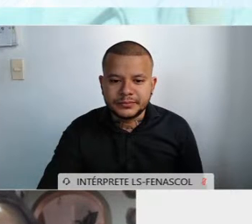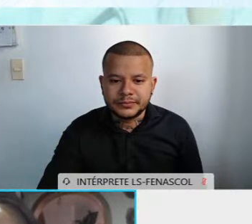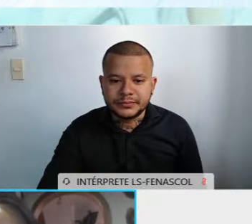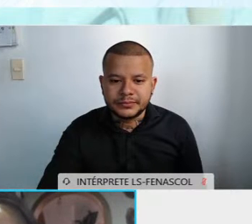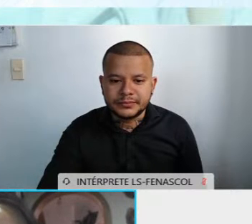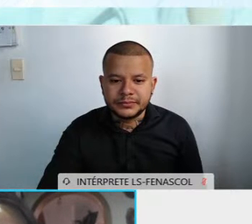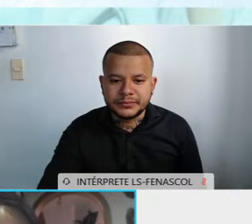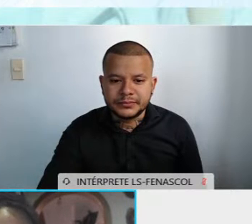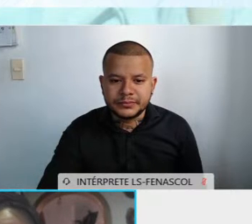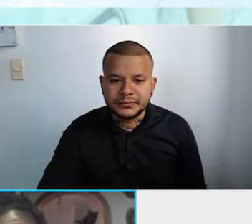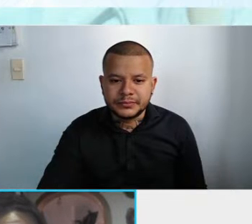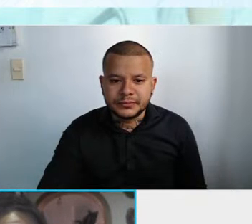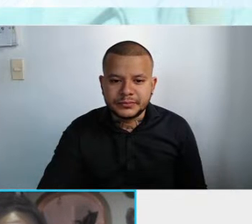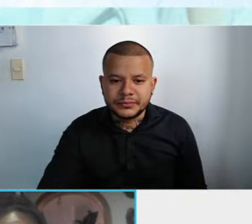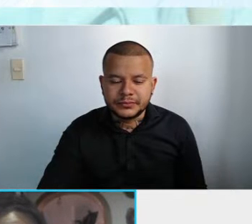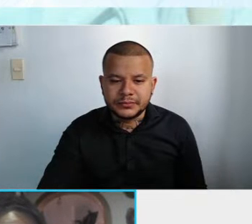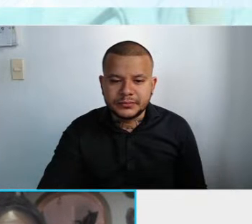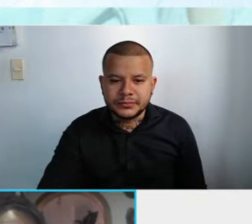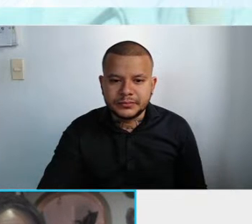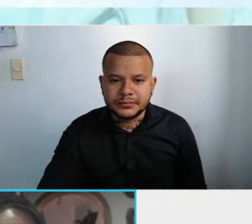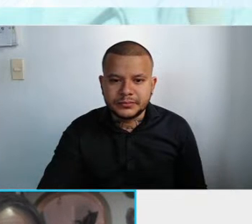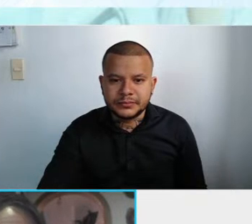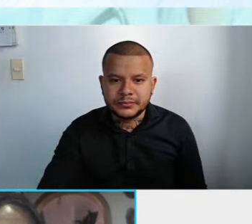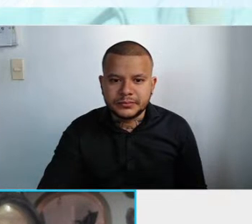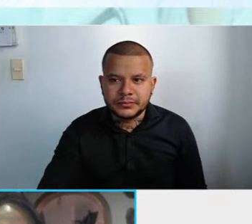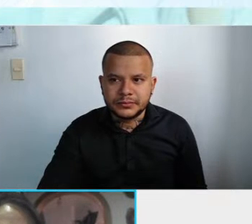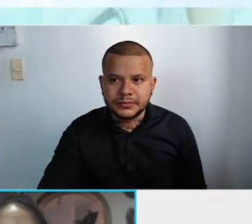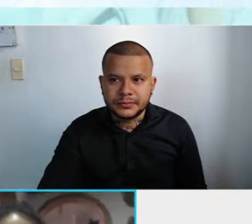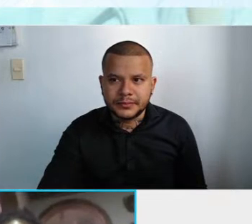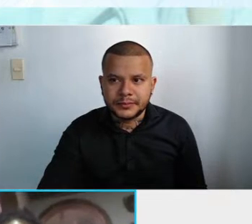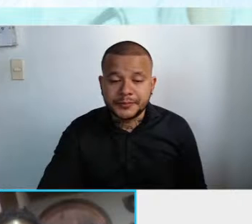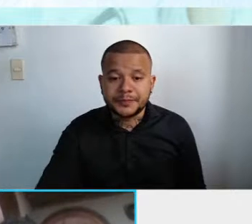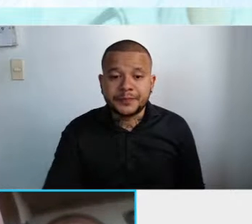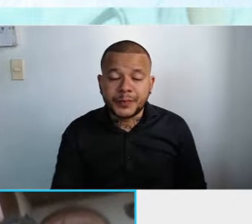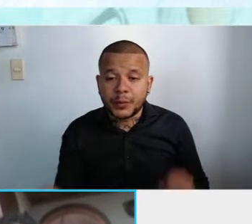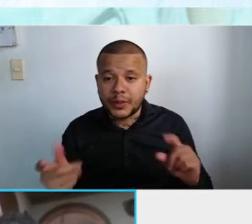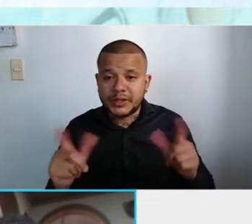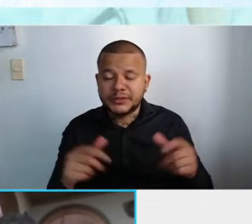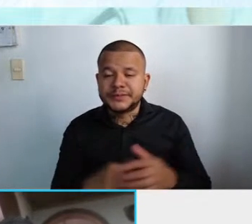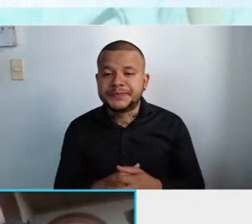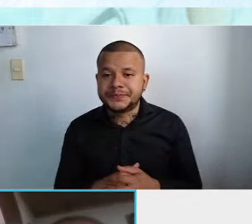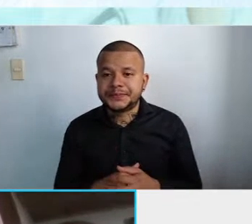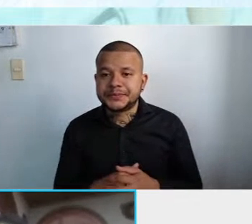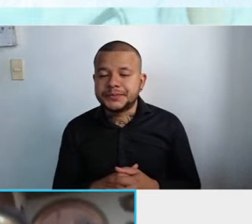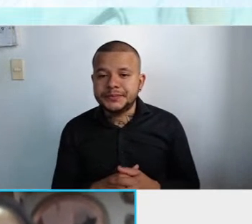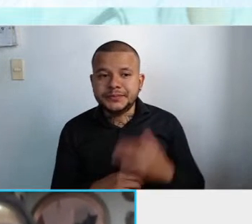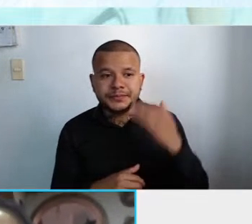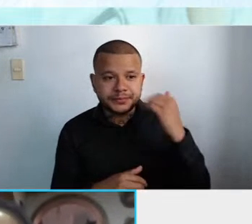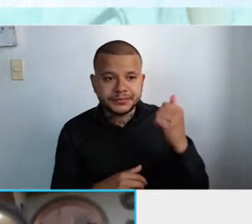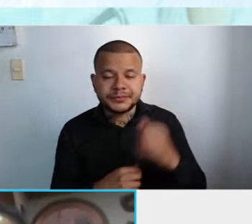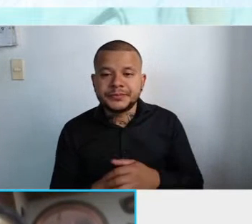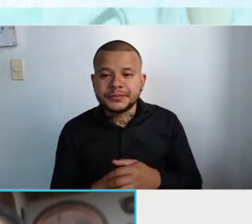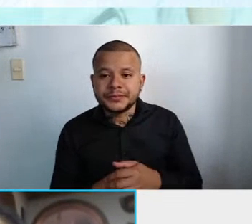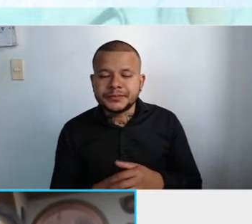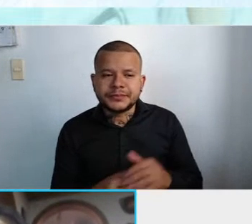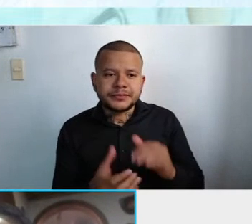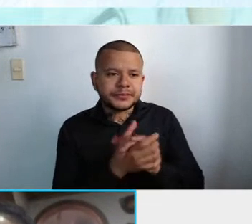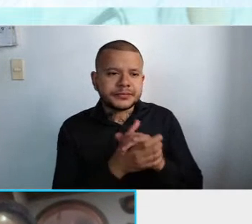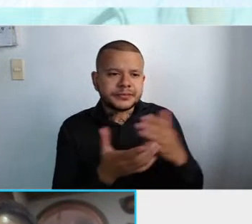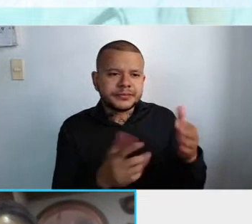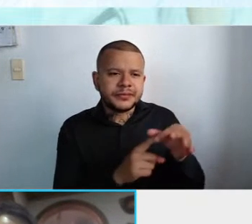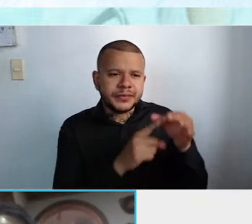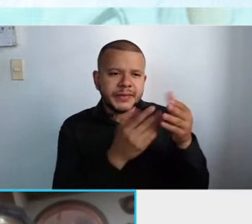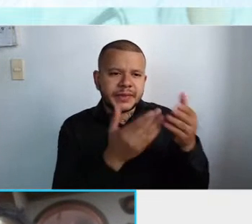viendo. Sí. No te estamos, ahora sí te vemos. Bueno, sí. Ricardo, un saludo especial para ti.